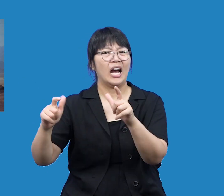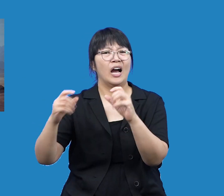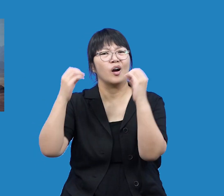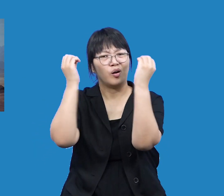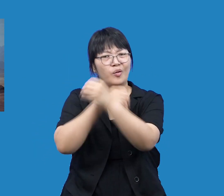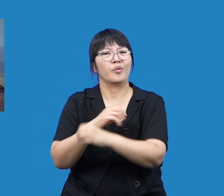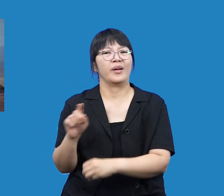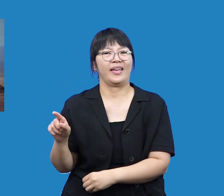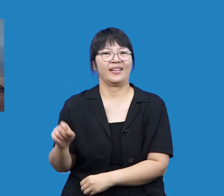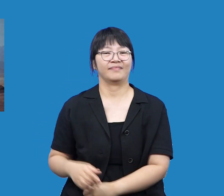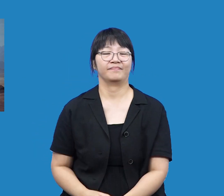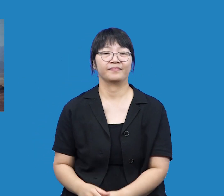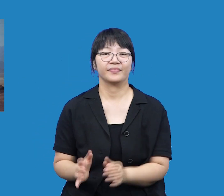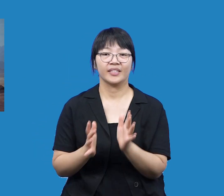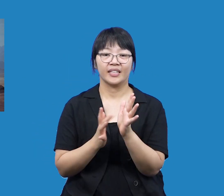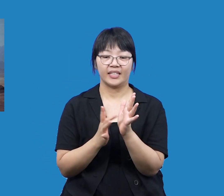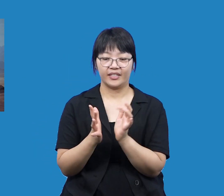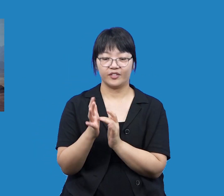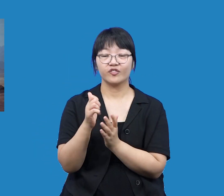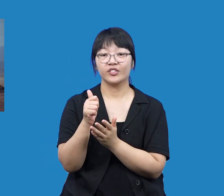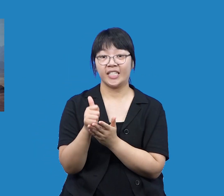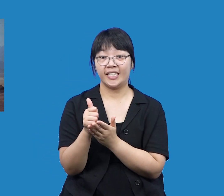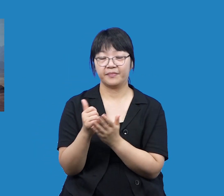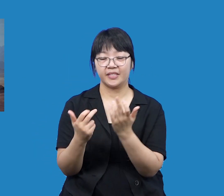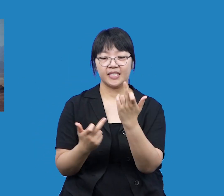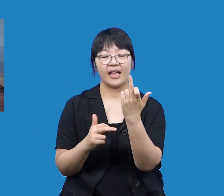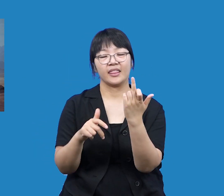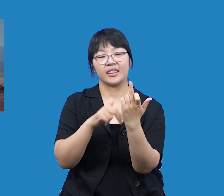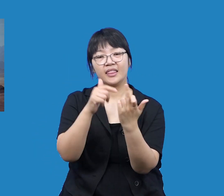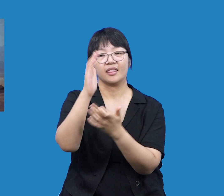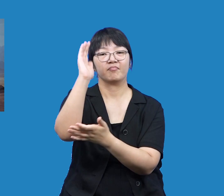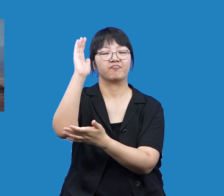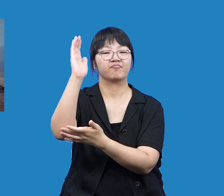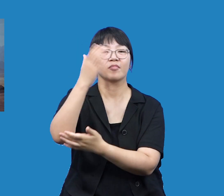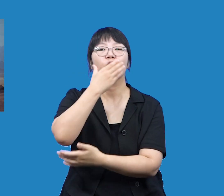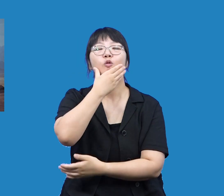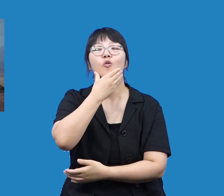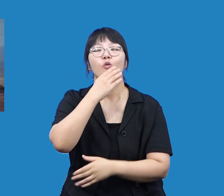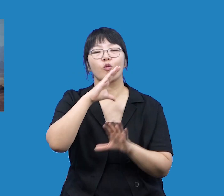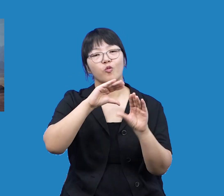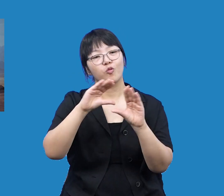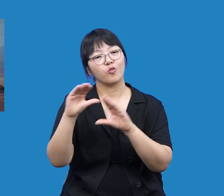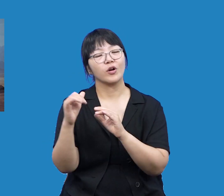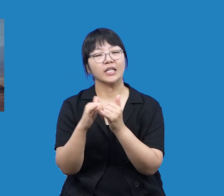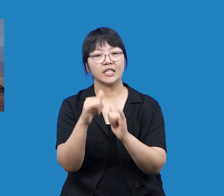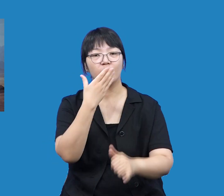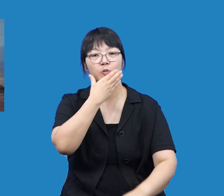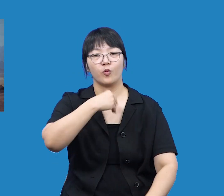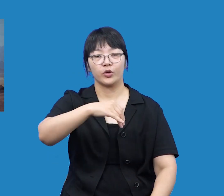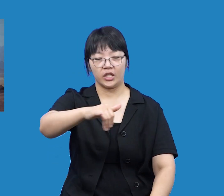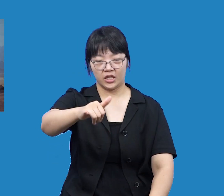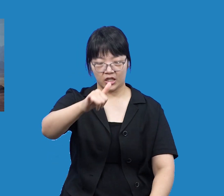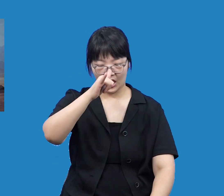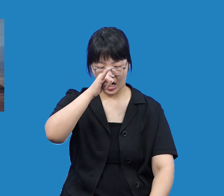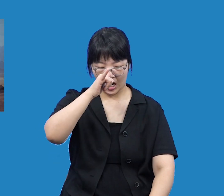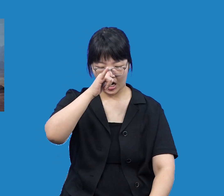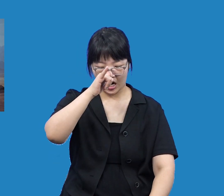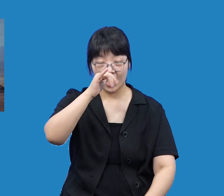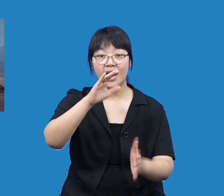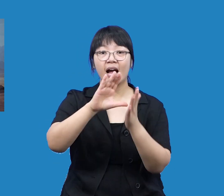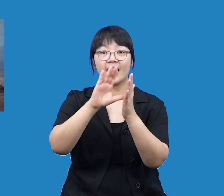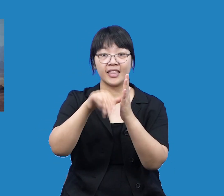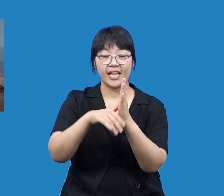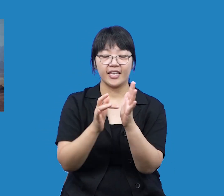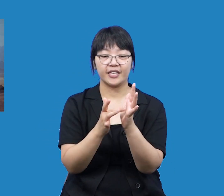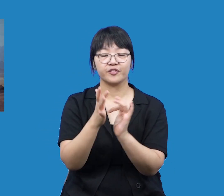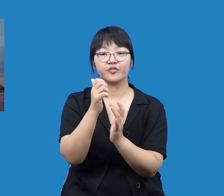예수님이 산상수훈 팔복에서 온유한 자는 복이 있다라고 말씀하실 때 히라보의